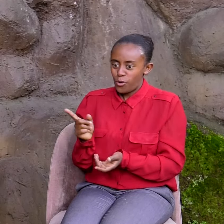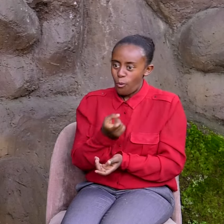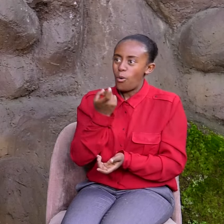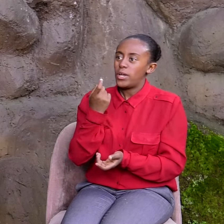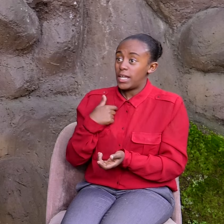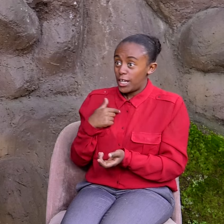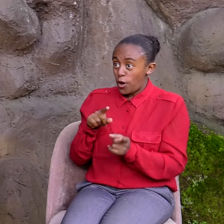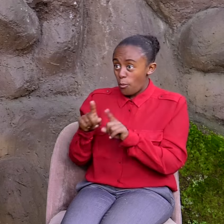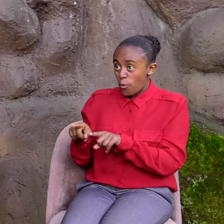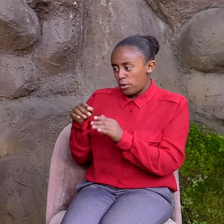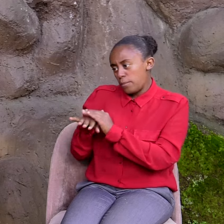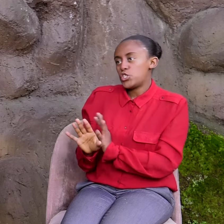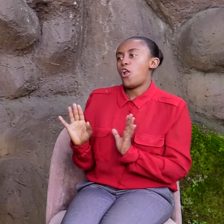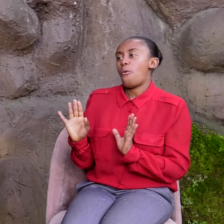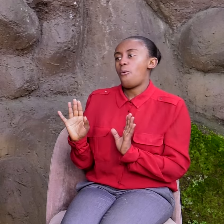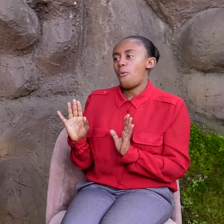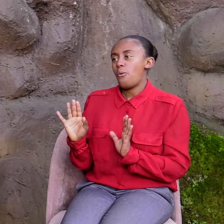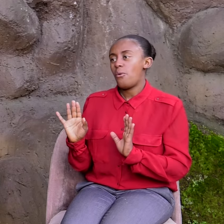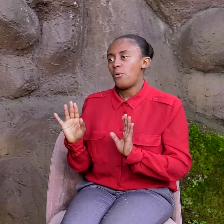ከሆነ እኔ ደግሞ እዛ ገብቻለሁ አይደለ?